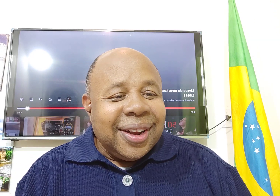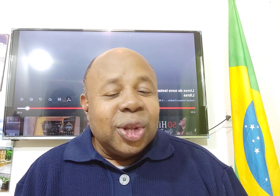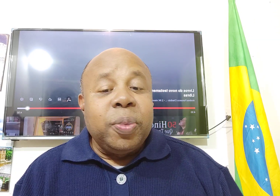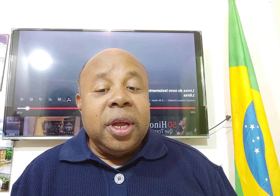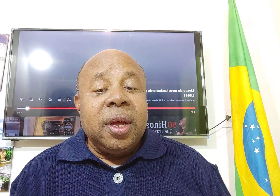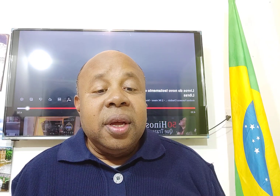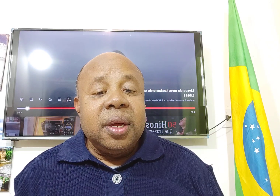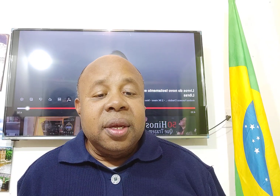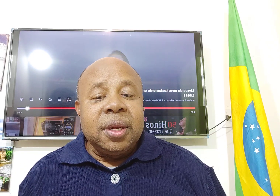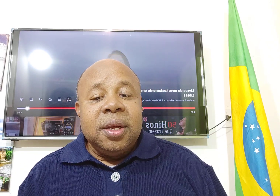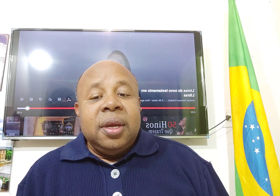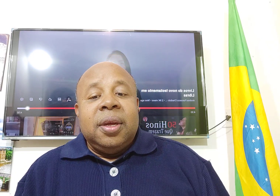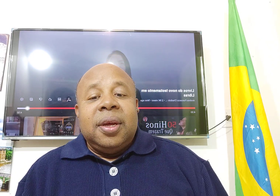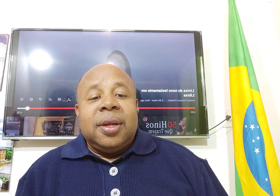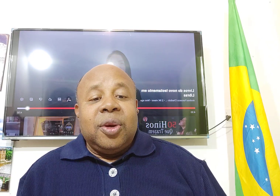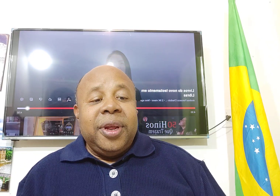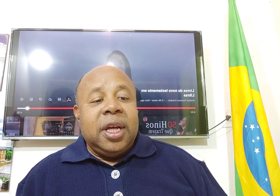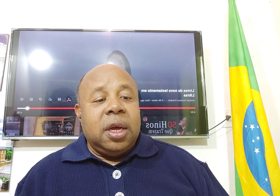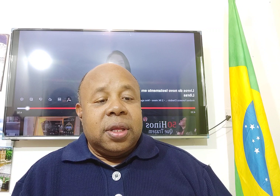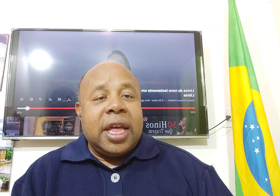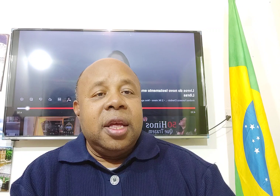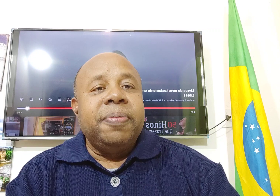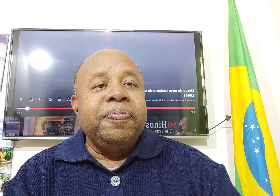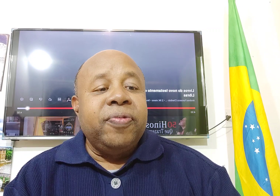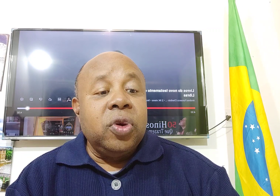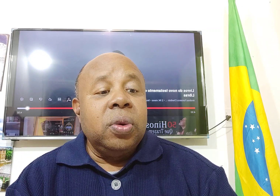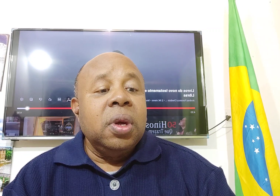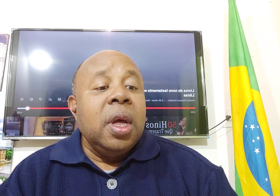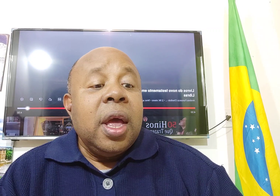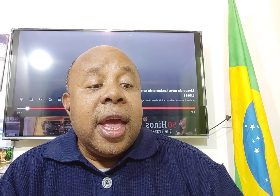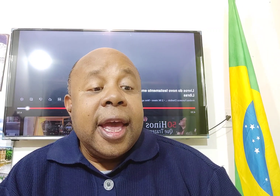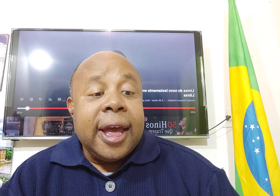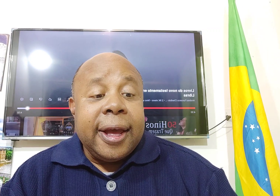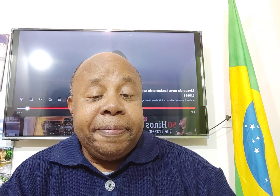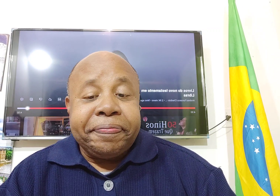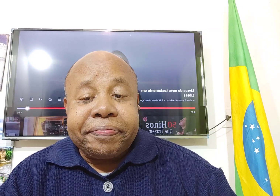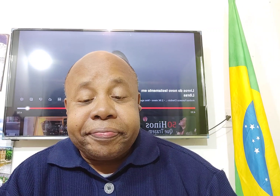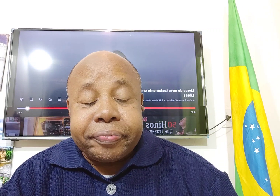Não, tô brincando. Tá aí, viu? É,